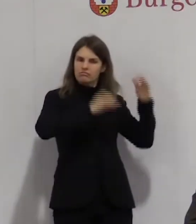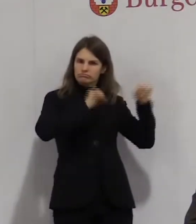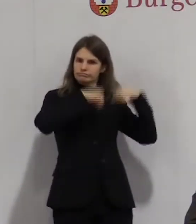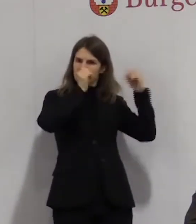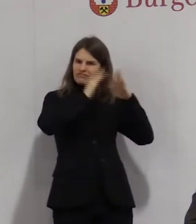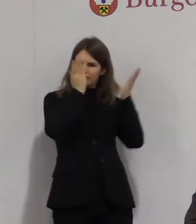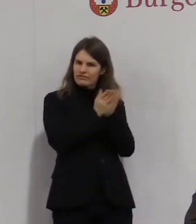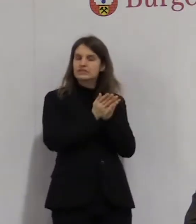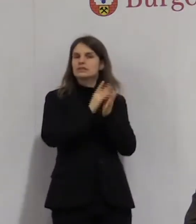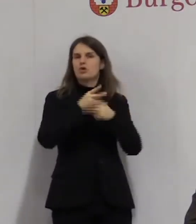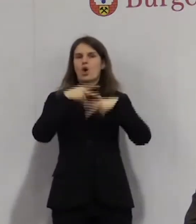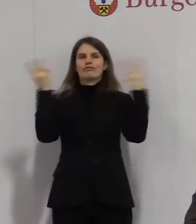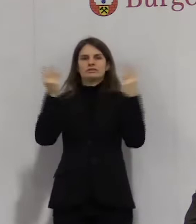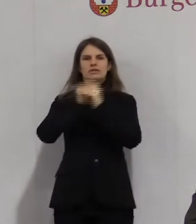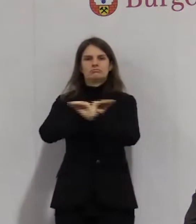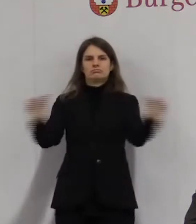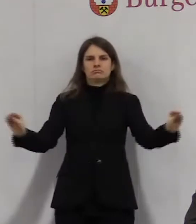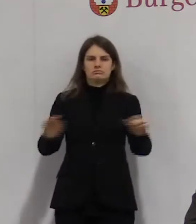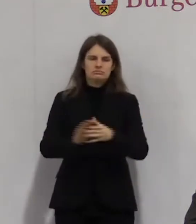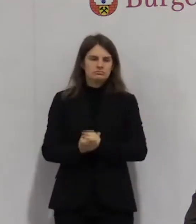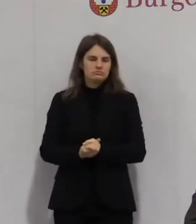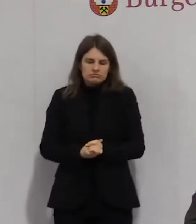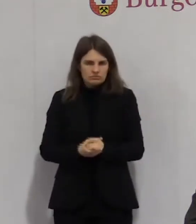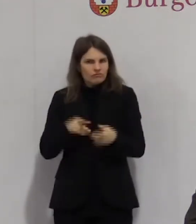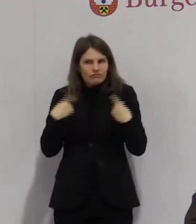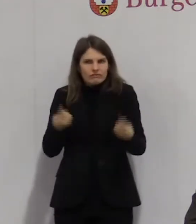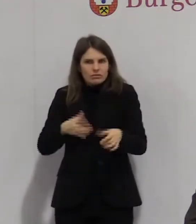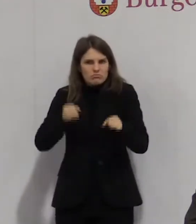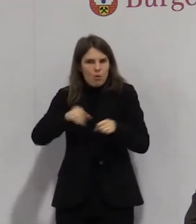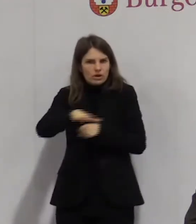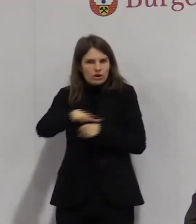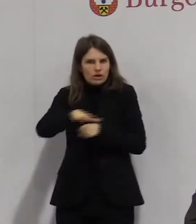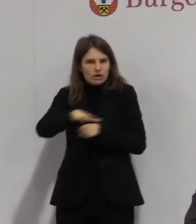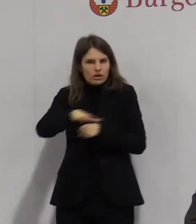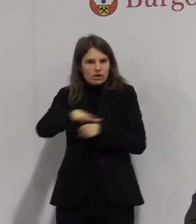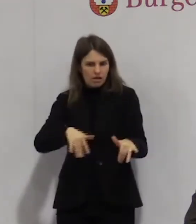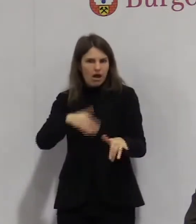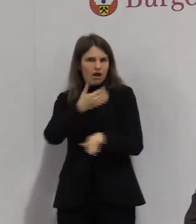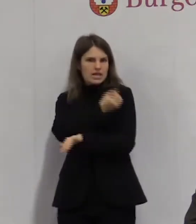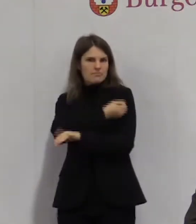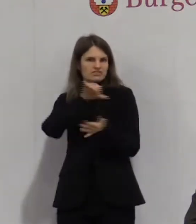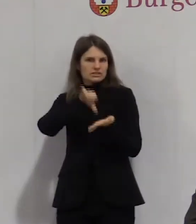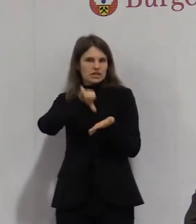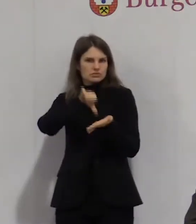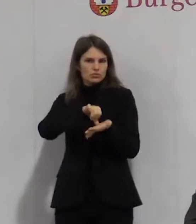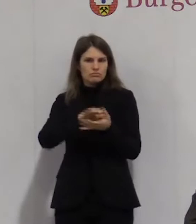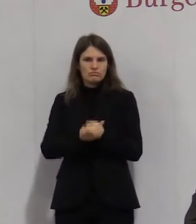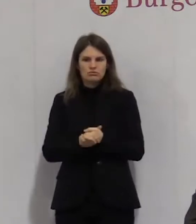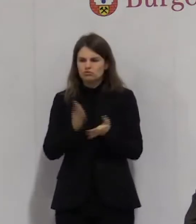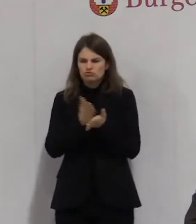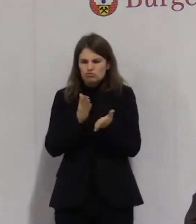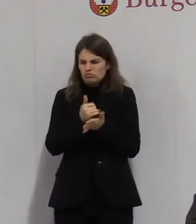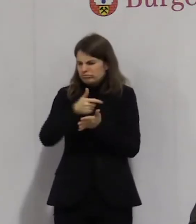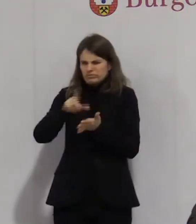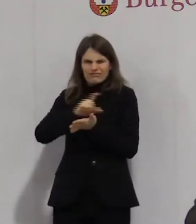und insofern können wir dann auch klar sagen, auch der Burgenlandkreis hat natürlich ein Impfzentrum, an dem Thema arbeiten wir schon seit